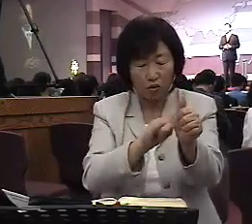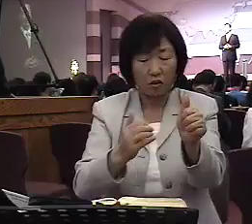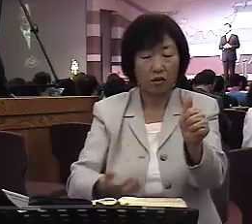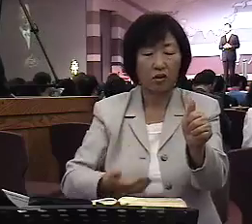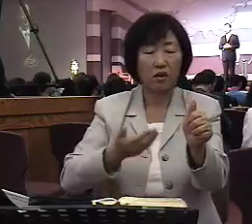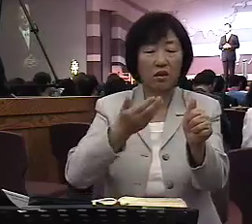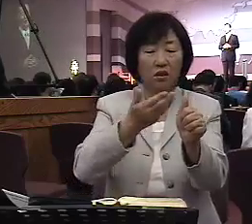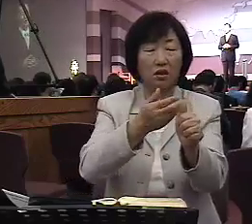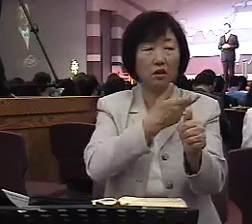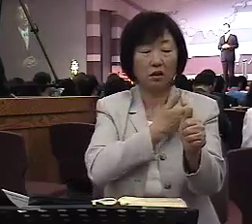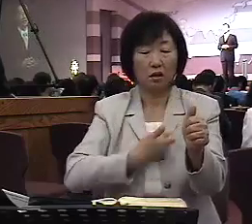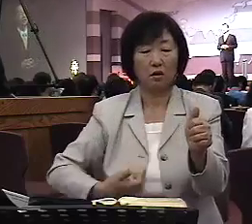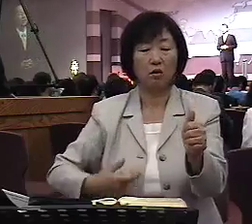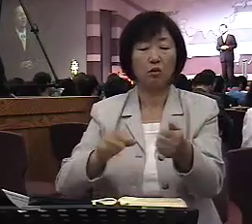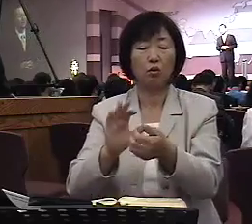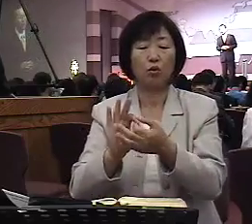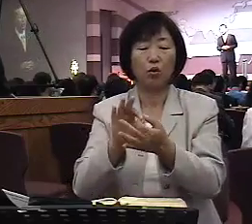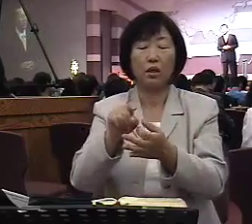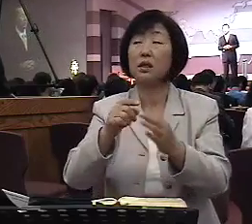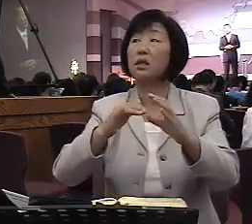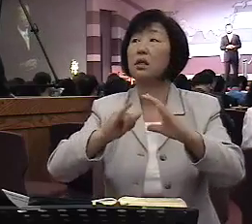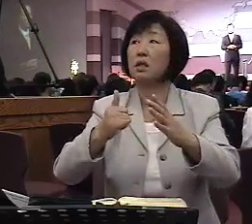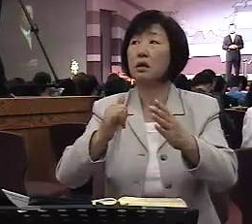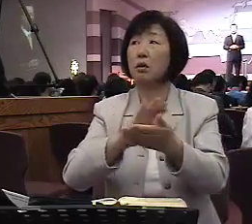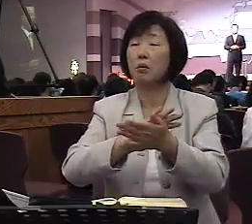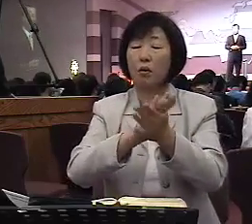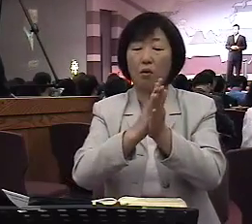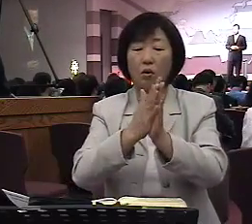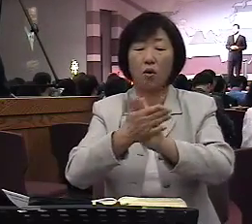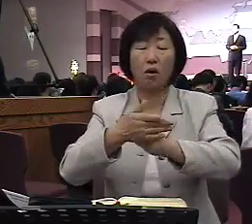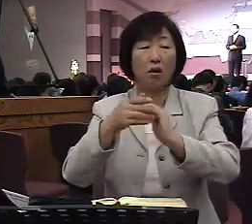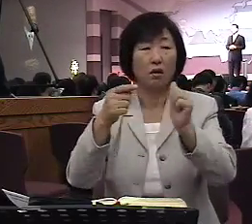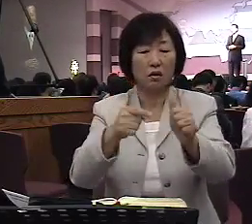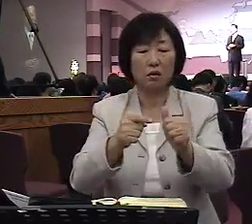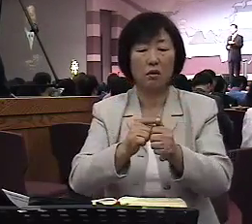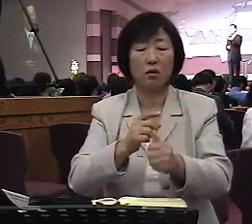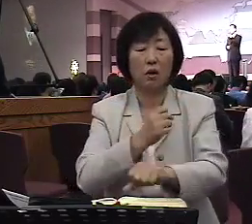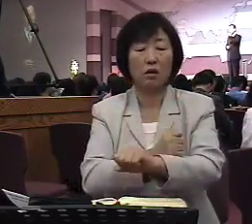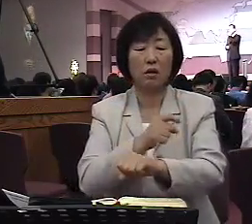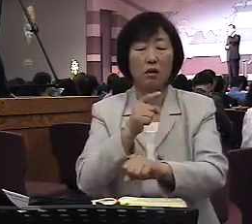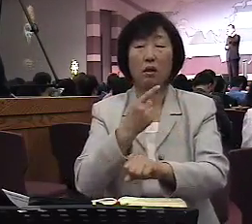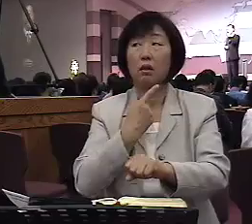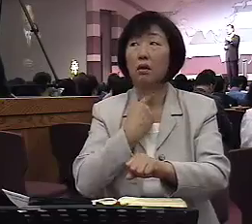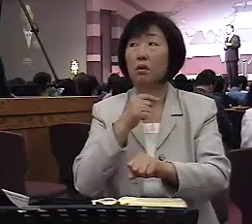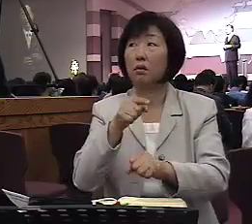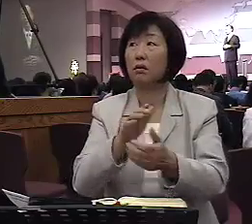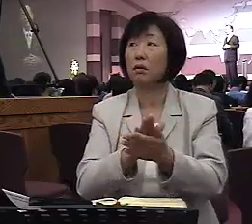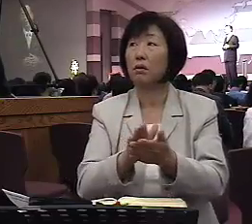드려진 제자들을 통해 이 세상을 변화시키려고 하셨던 것입니다.